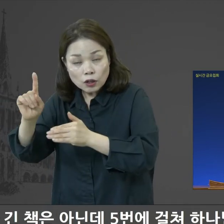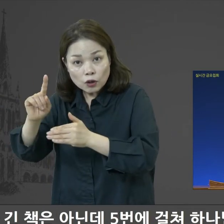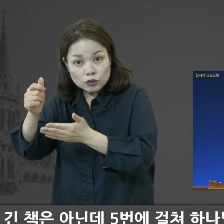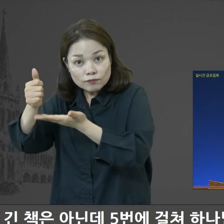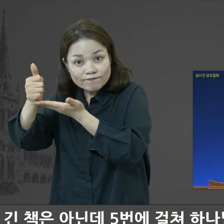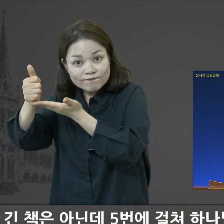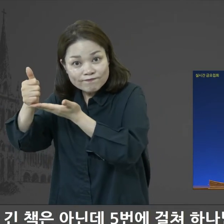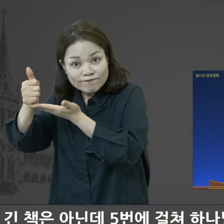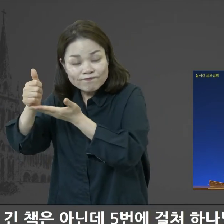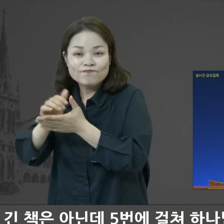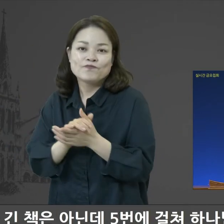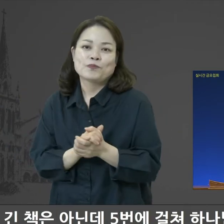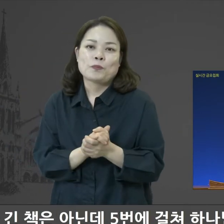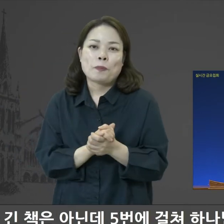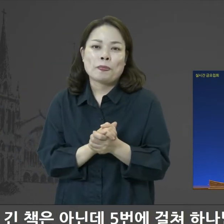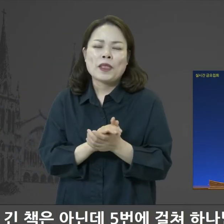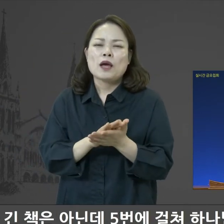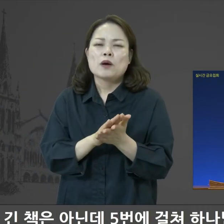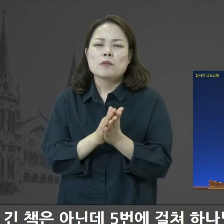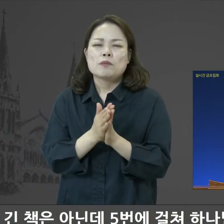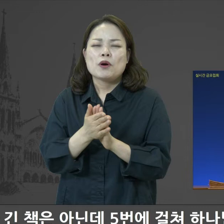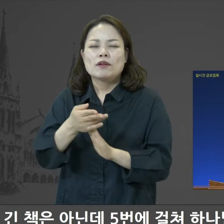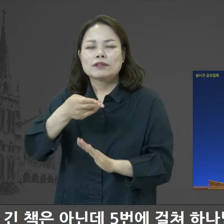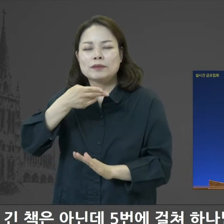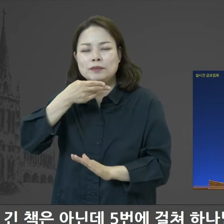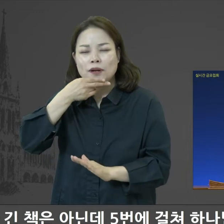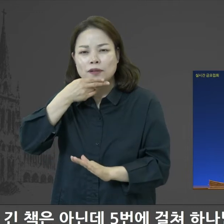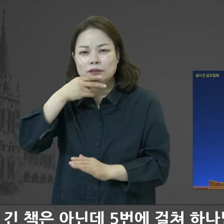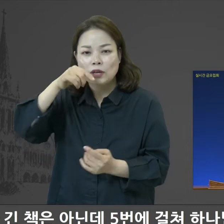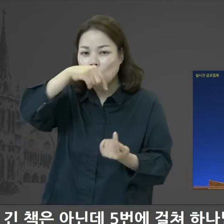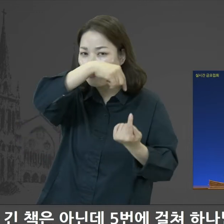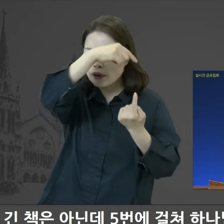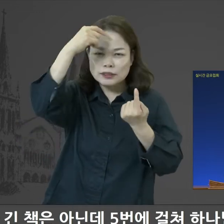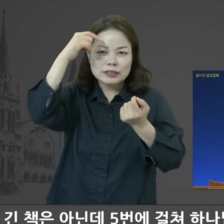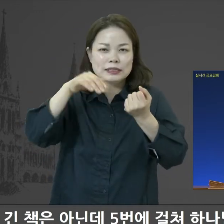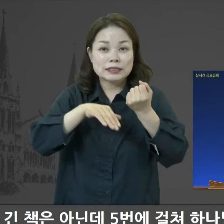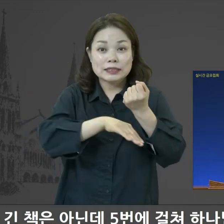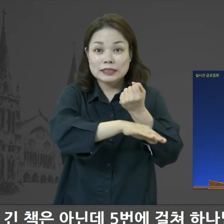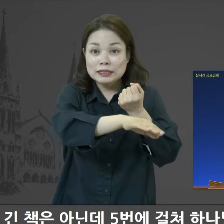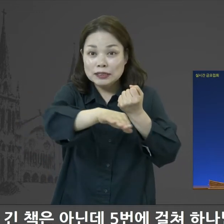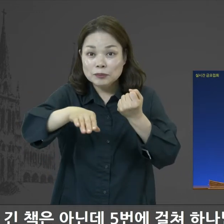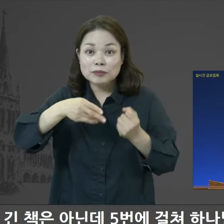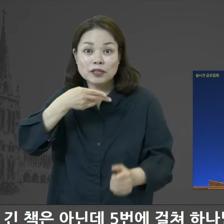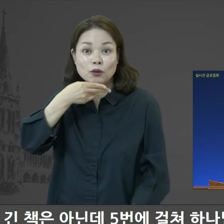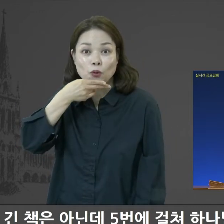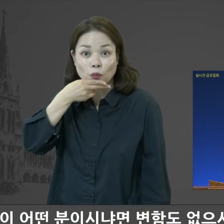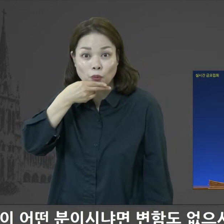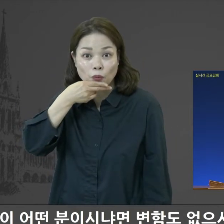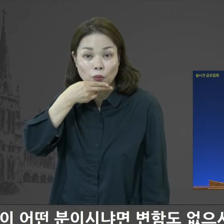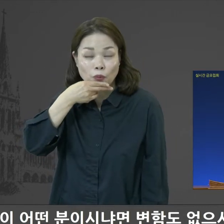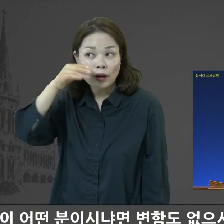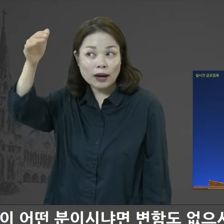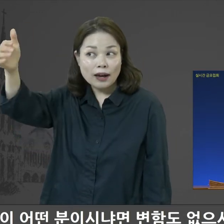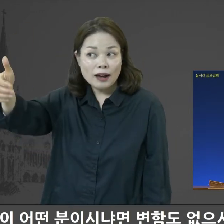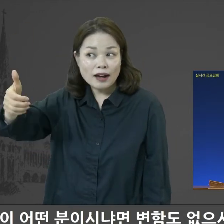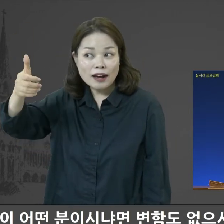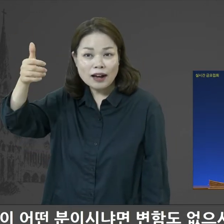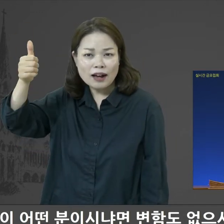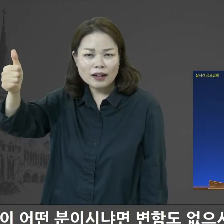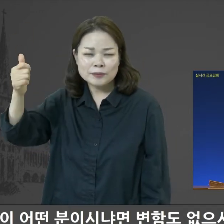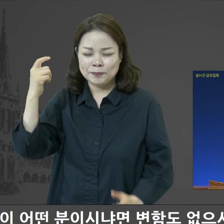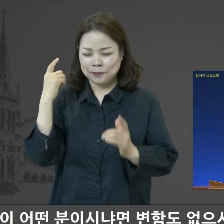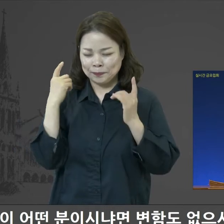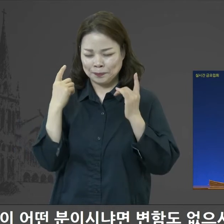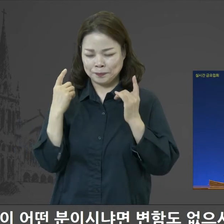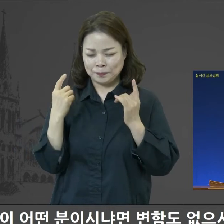분이라고 말씀하시냐면, 변함도 없으시고 회전하는 그림자도 없으시니라. 하나님은